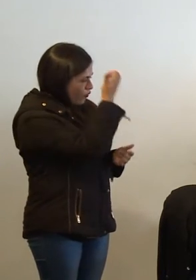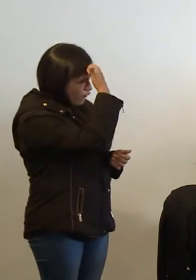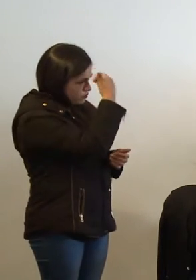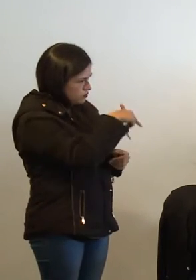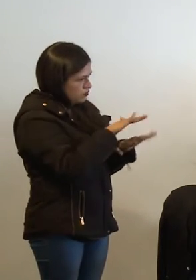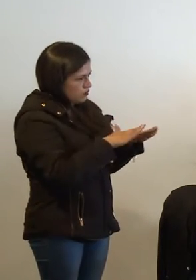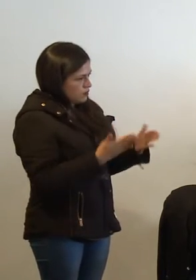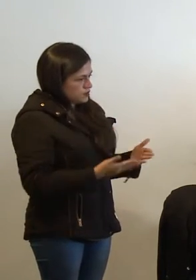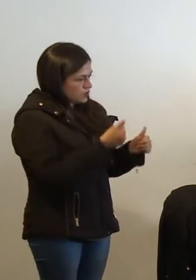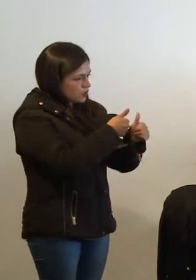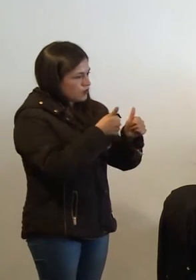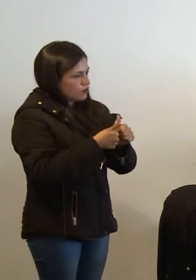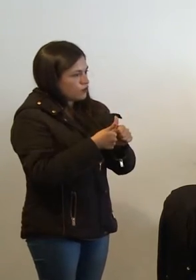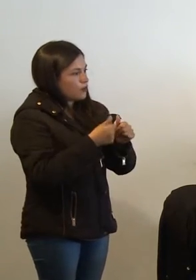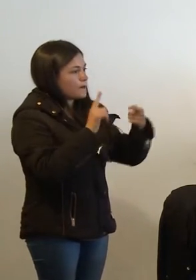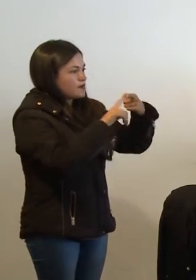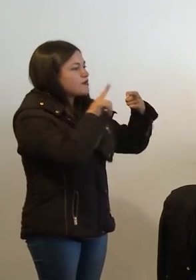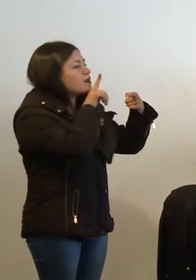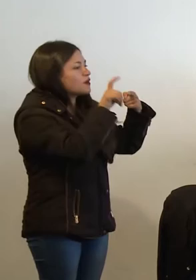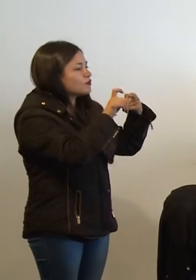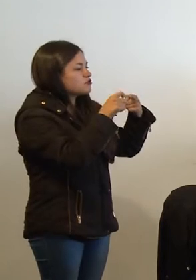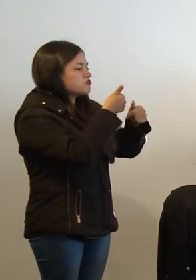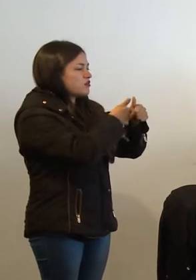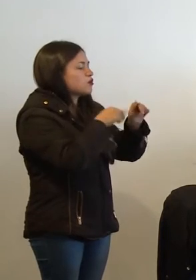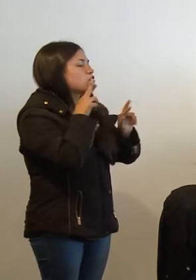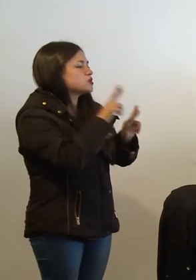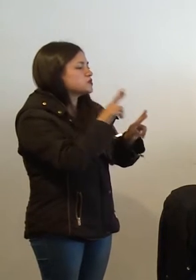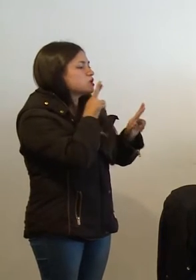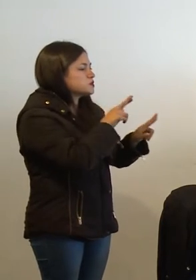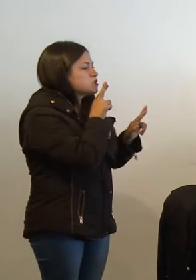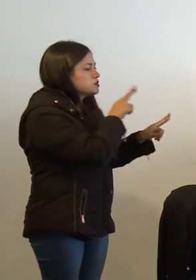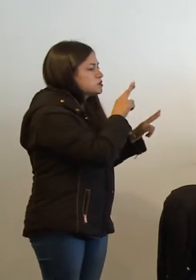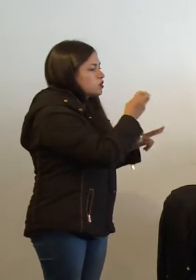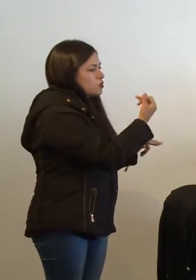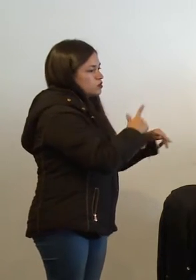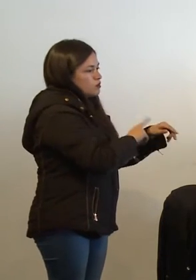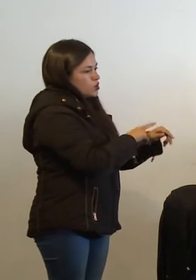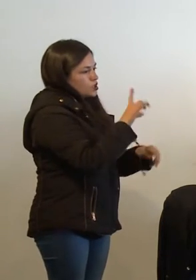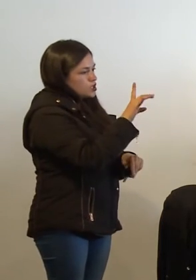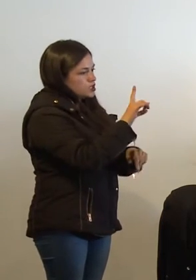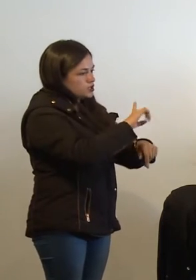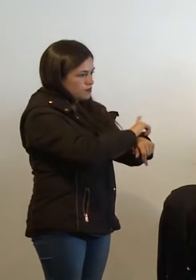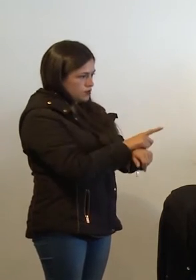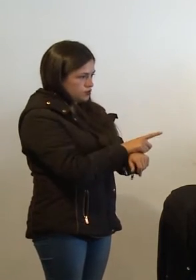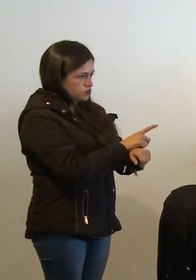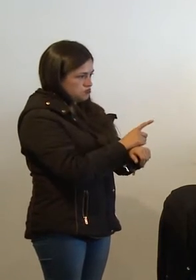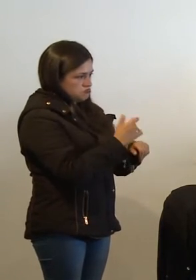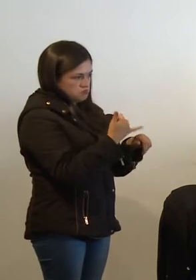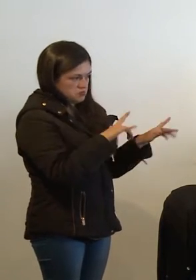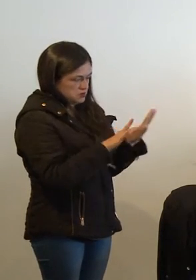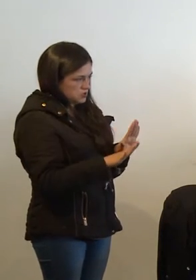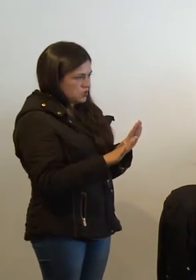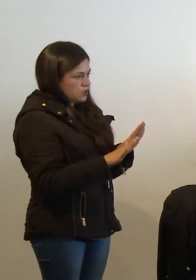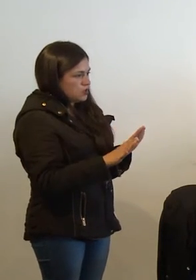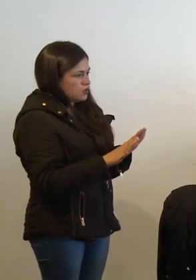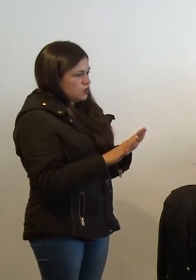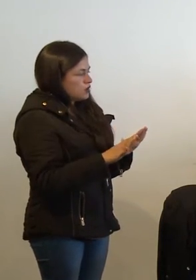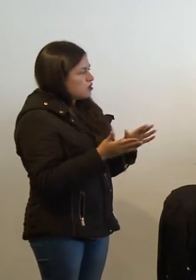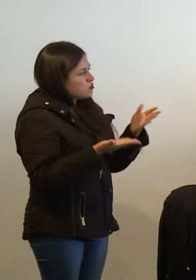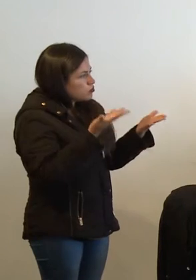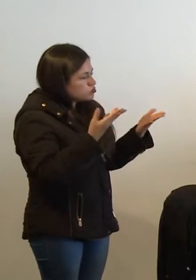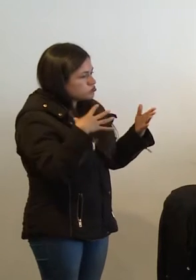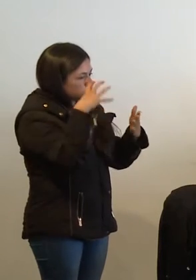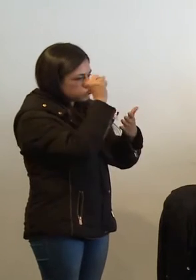compañeras, se va a referir a la primera pregunta, una ronda de 15 minutos, hacemos allí un breve